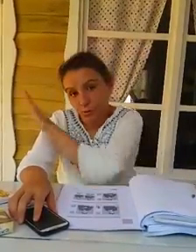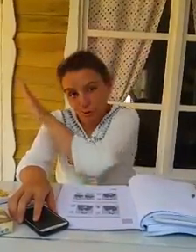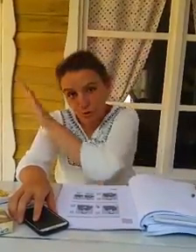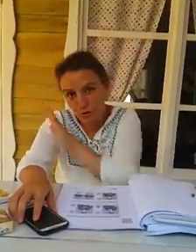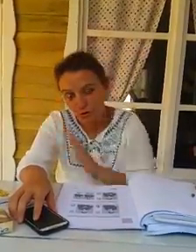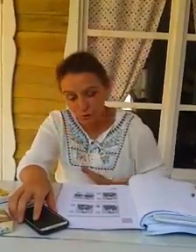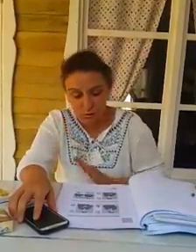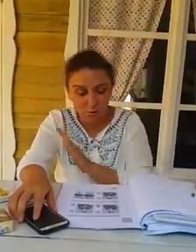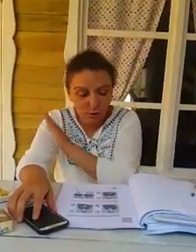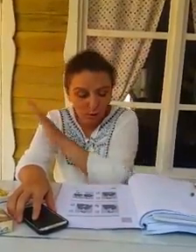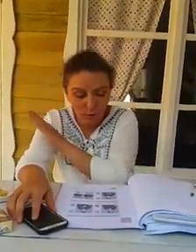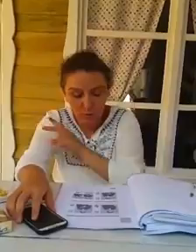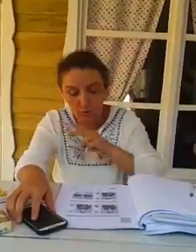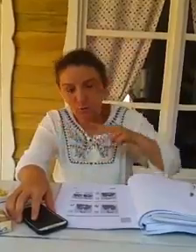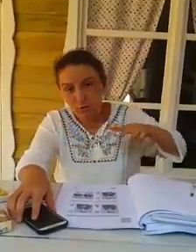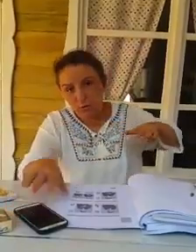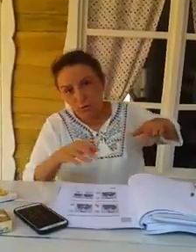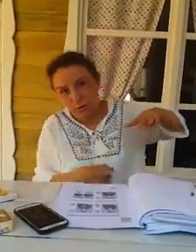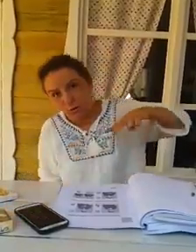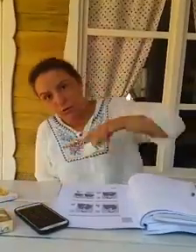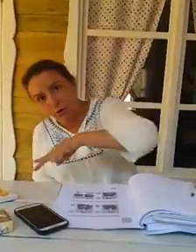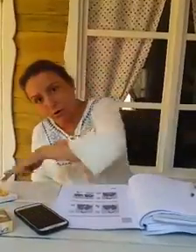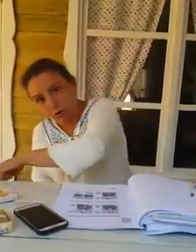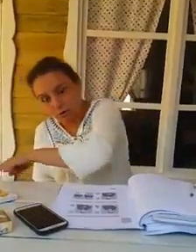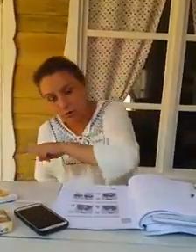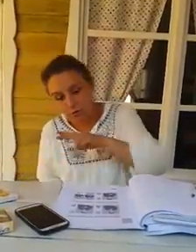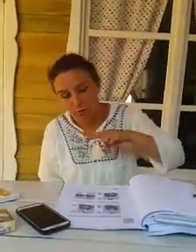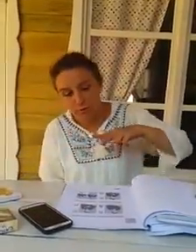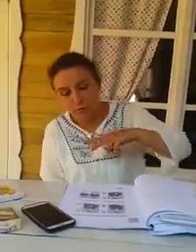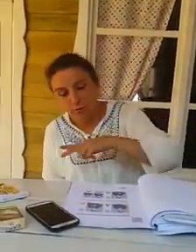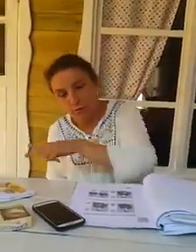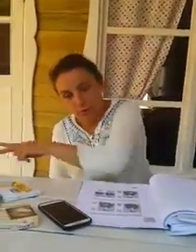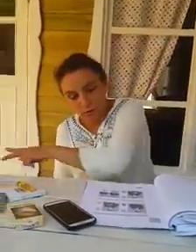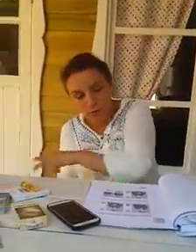Yokuş. Yokuş. Yol. Yol.